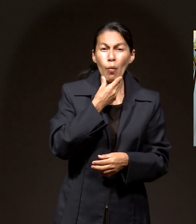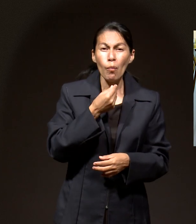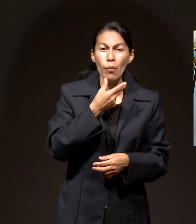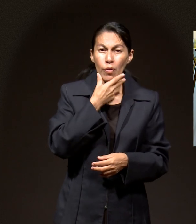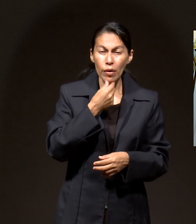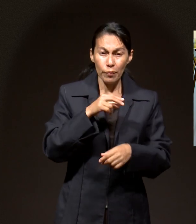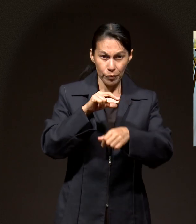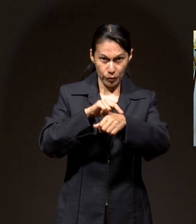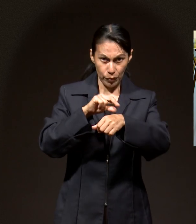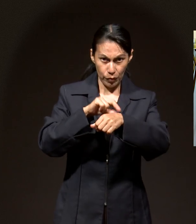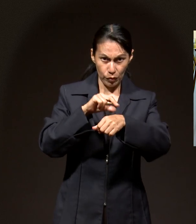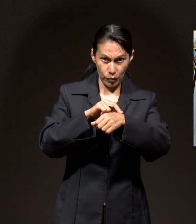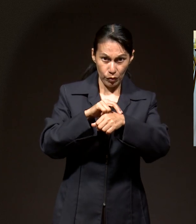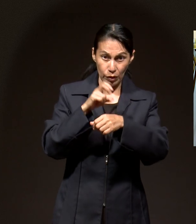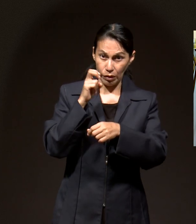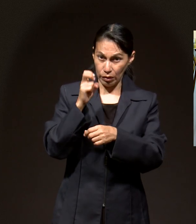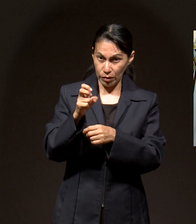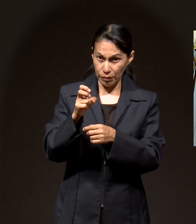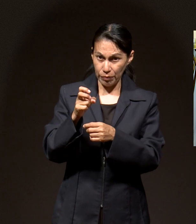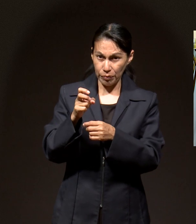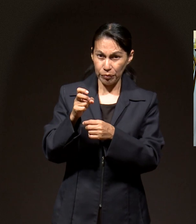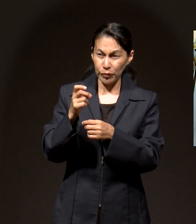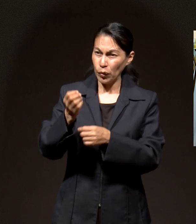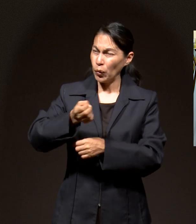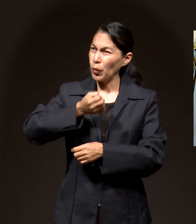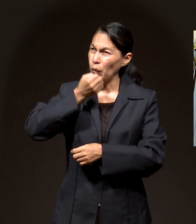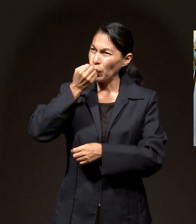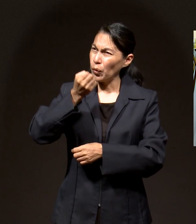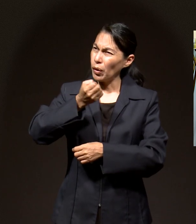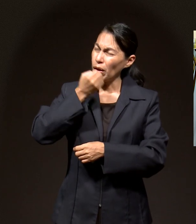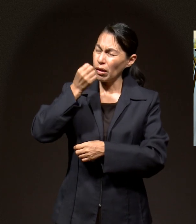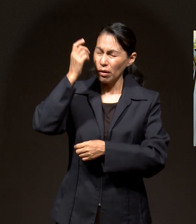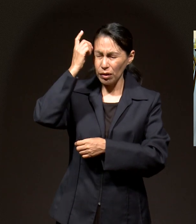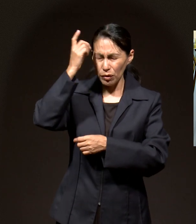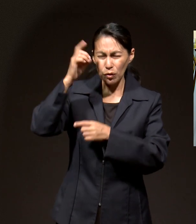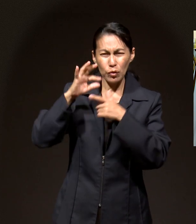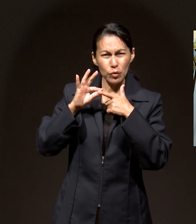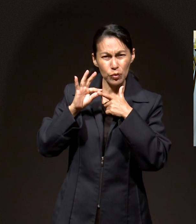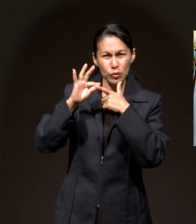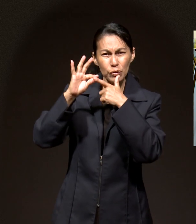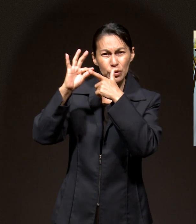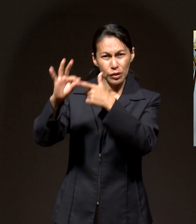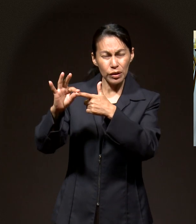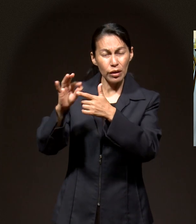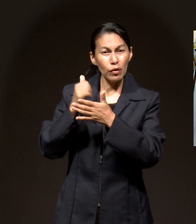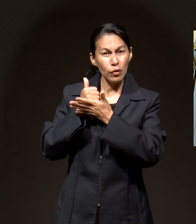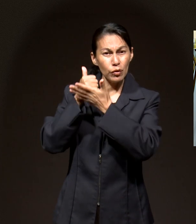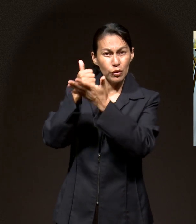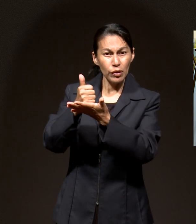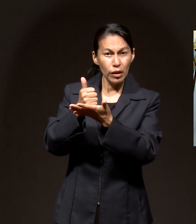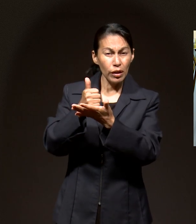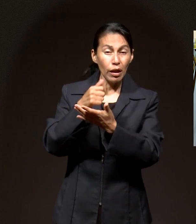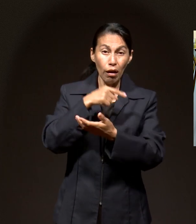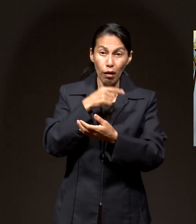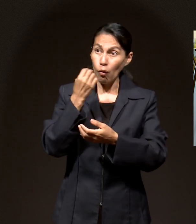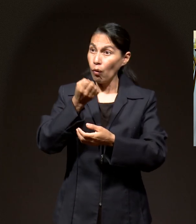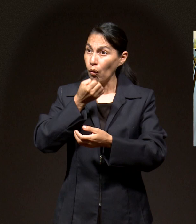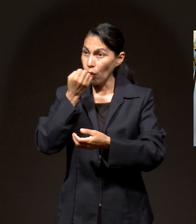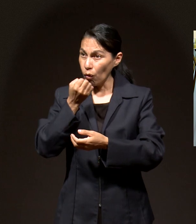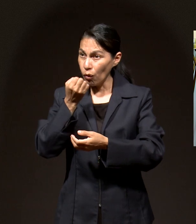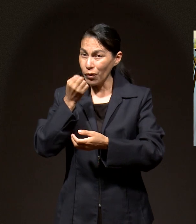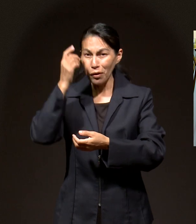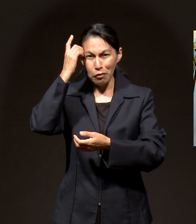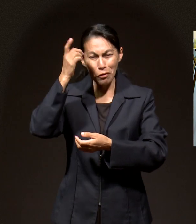decisiones importantes y dependió de Dios. Y Dios lo dirigió. Y no solo eso,